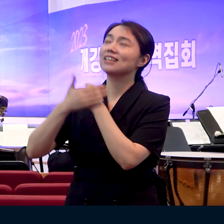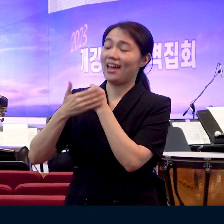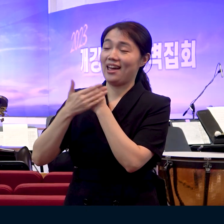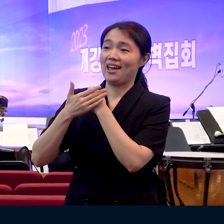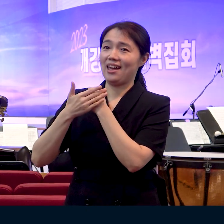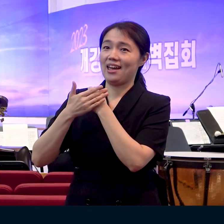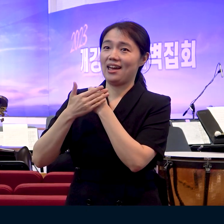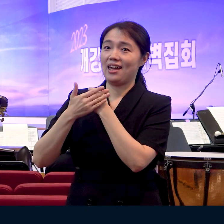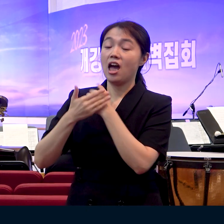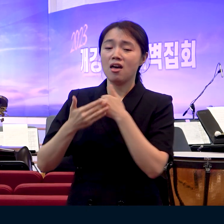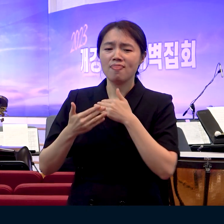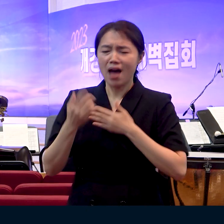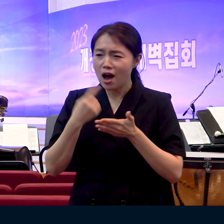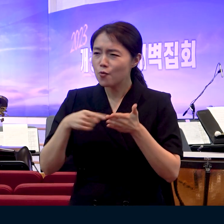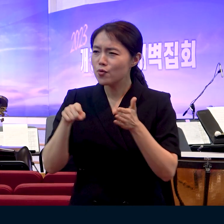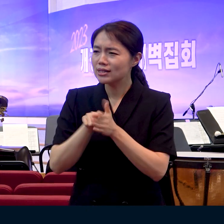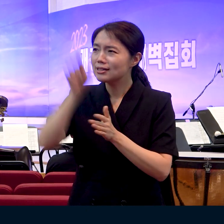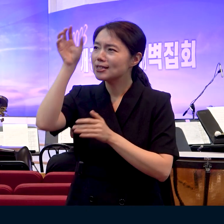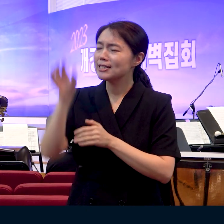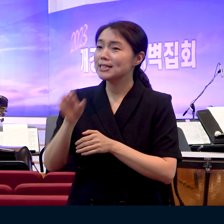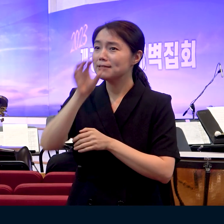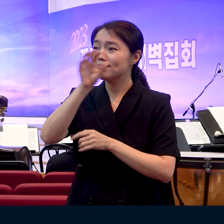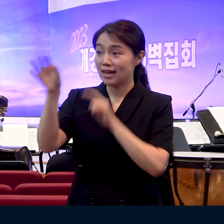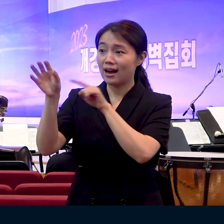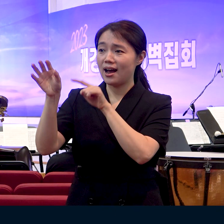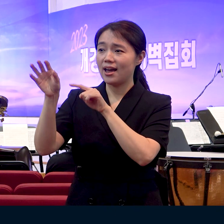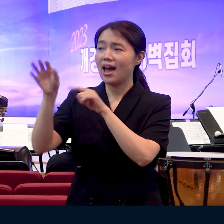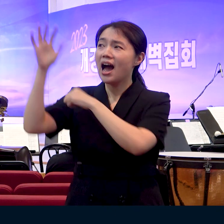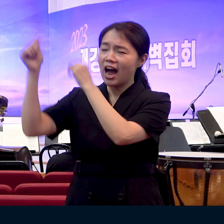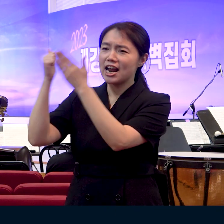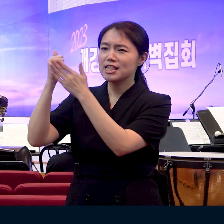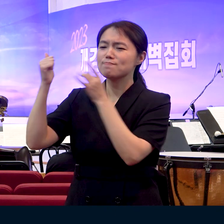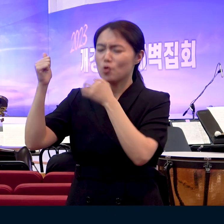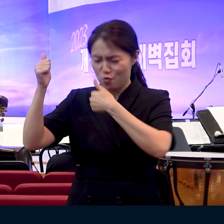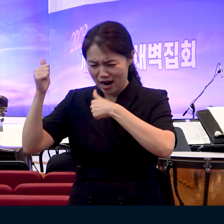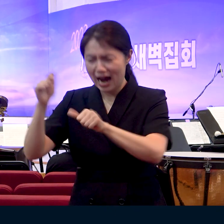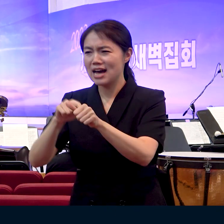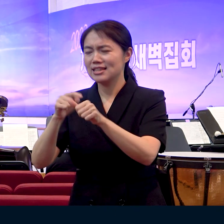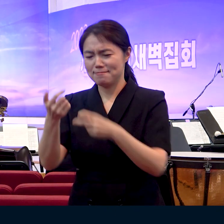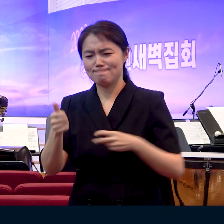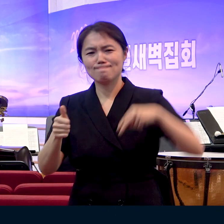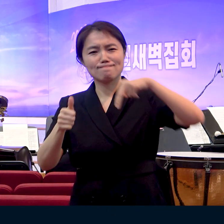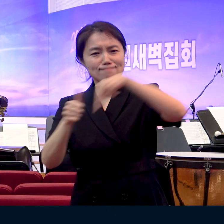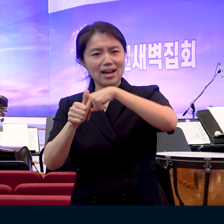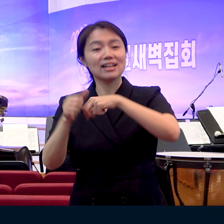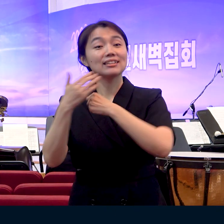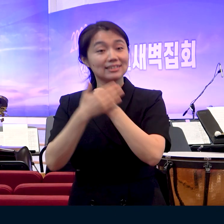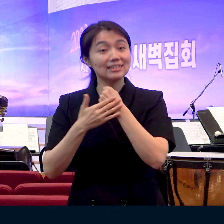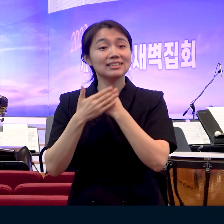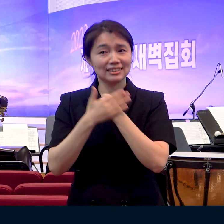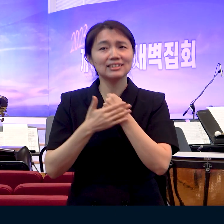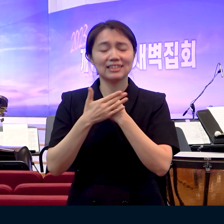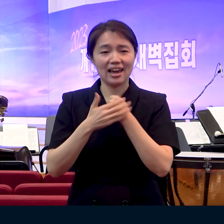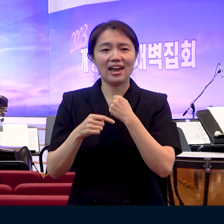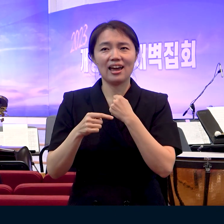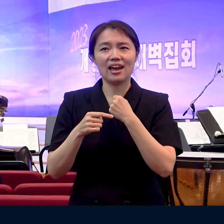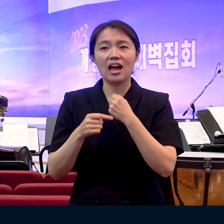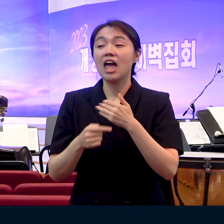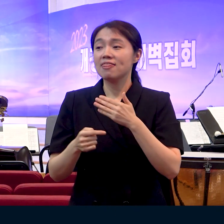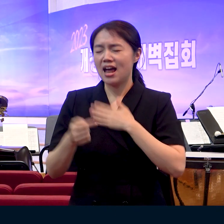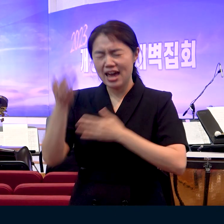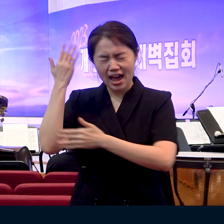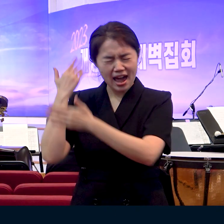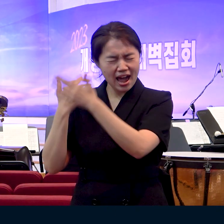위해서 십자가에 당신의 독생자를 주신 그 대속의 은혜, 나를 예정 가운데